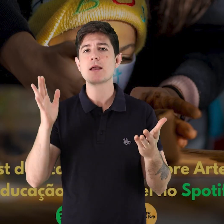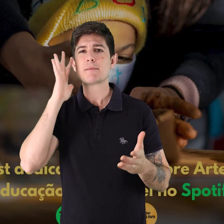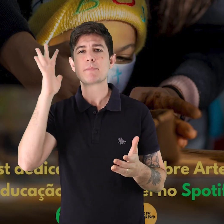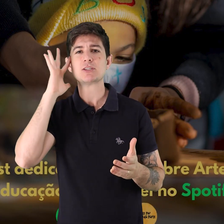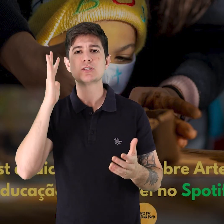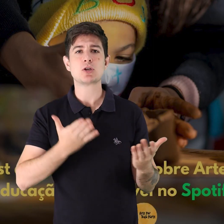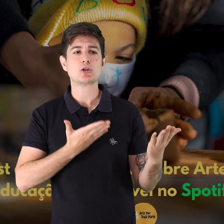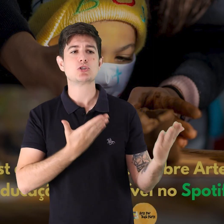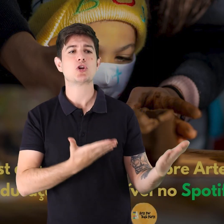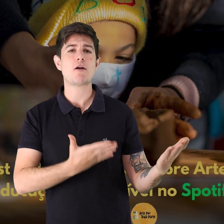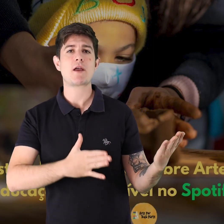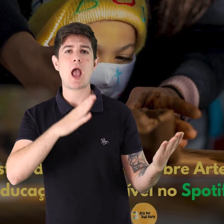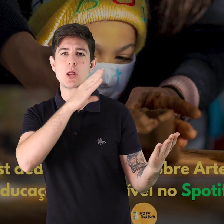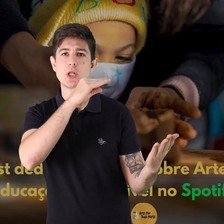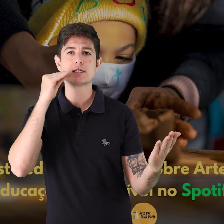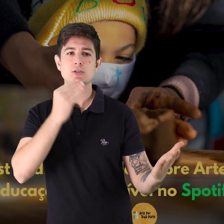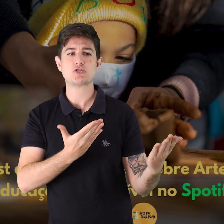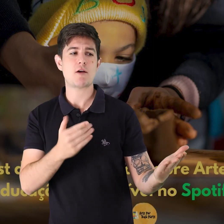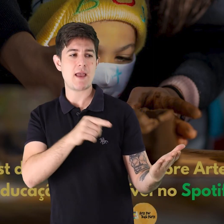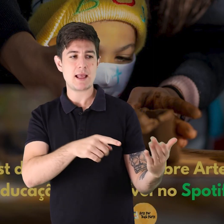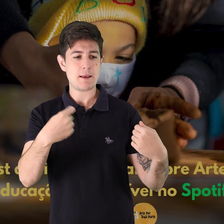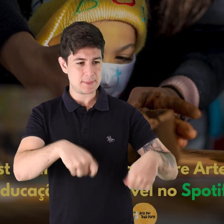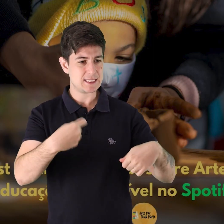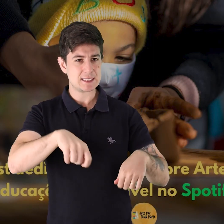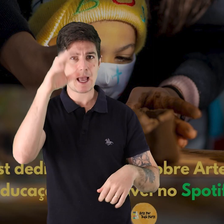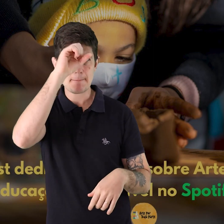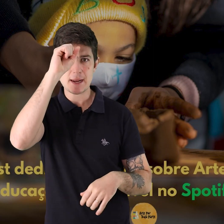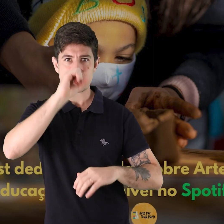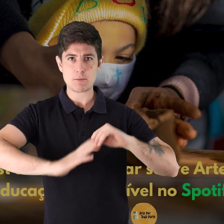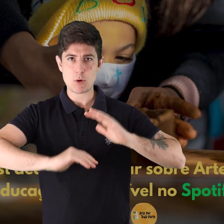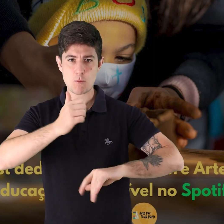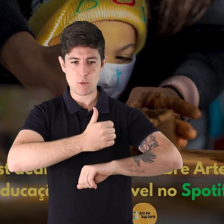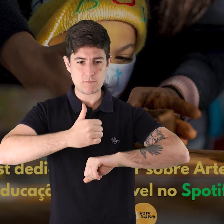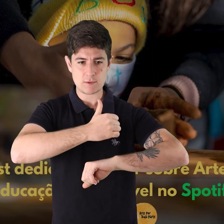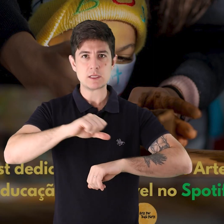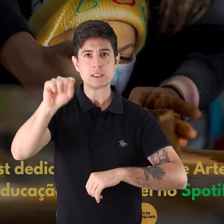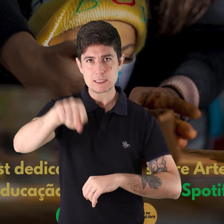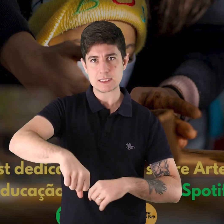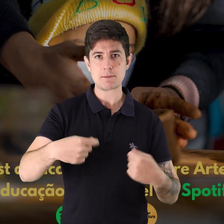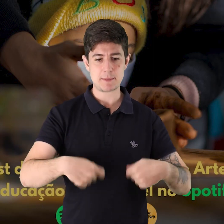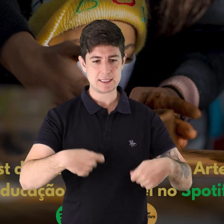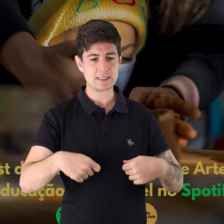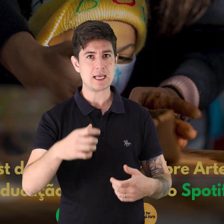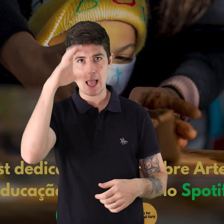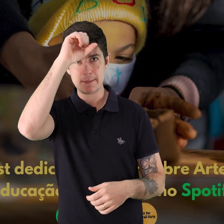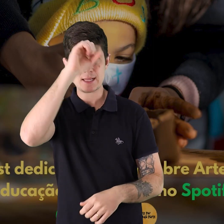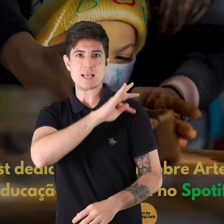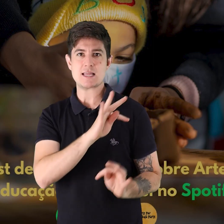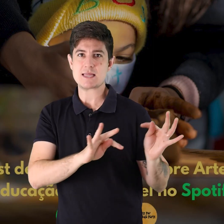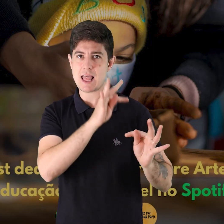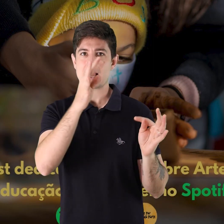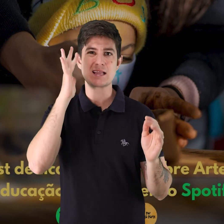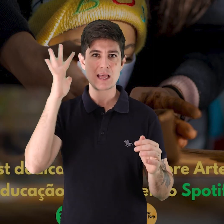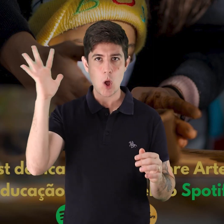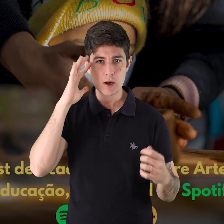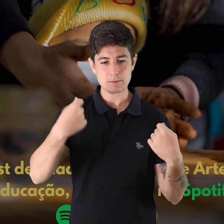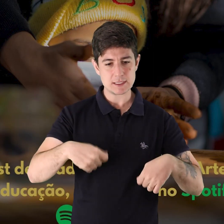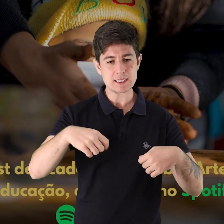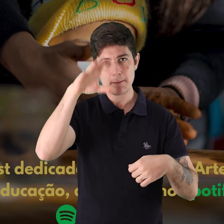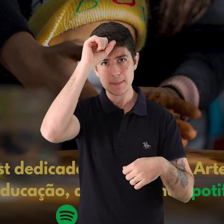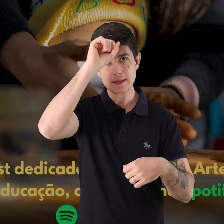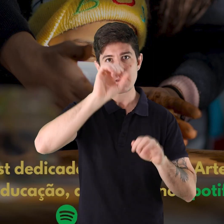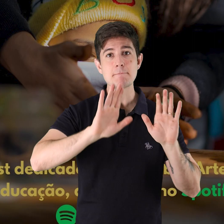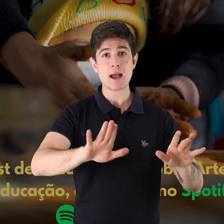criativas. E para um adolescente, para um jovem, ele precisa aprender a profissão dele? Ele precisa, sim, toda a parte técnica, toda a parte